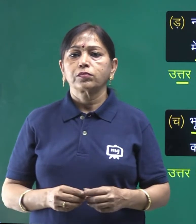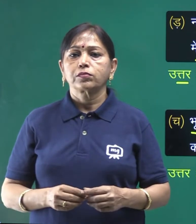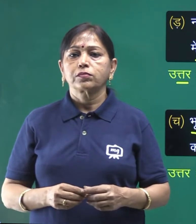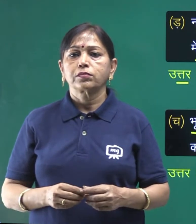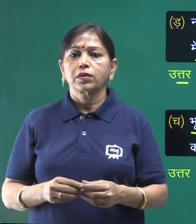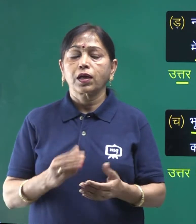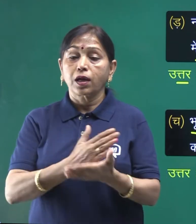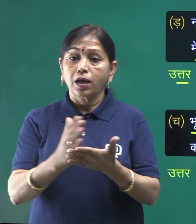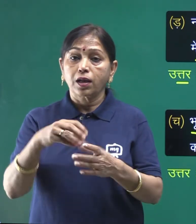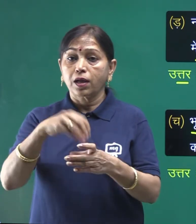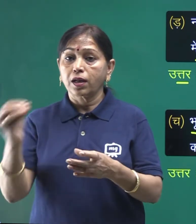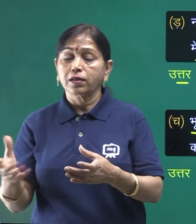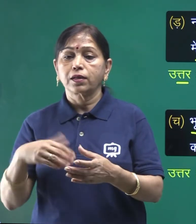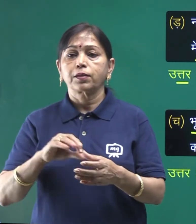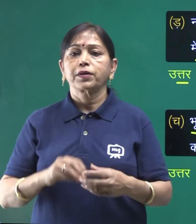पृथक करने में